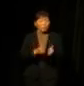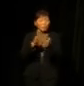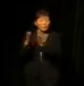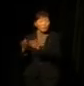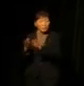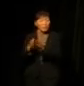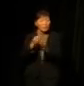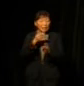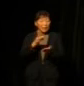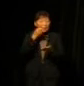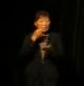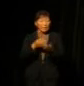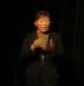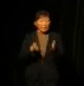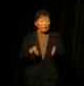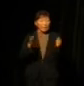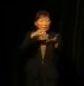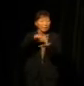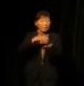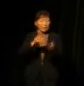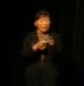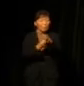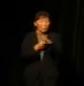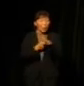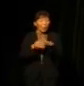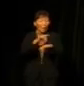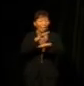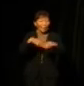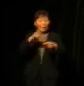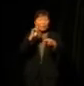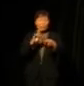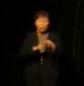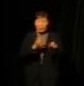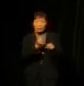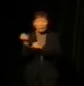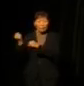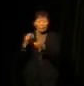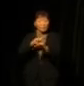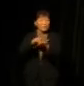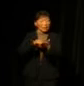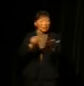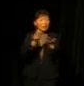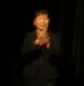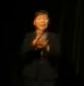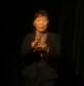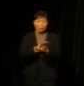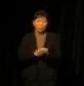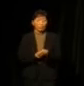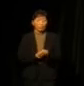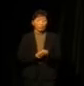飯舘村はここですね。ここは計画的避難区域で、ここもほとんどの人が避難しました